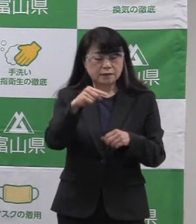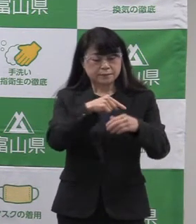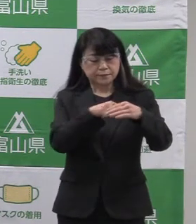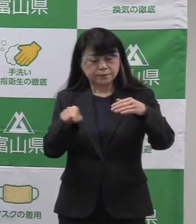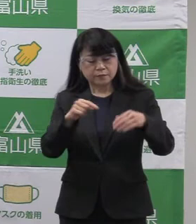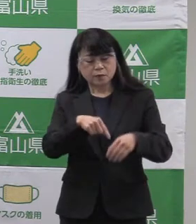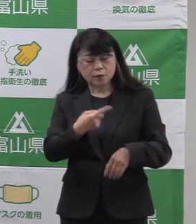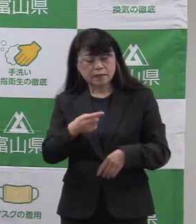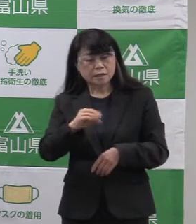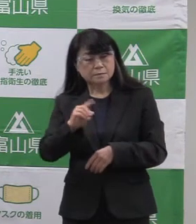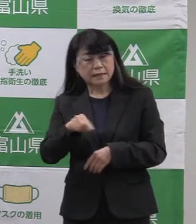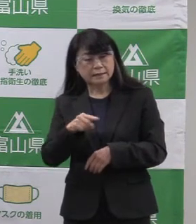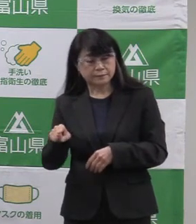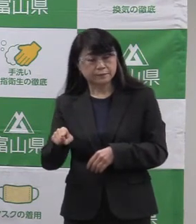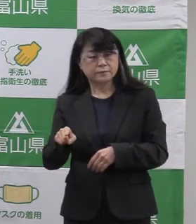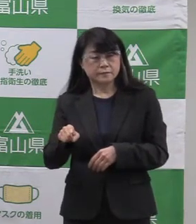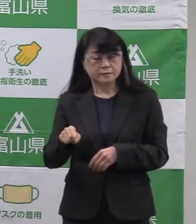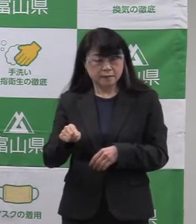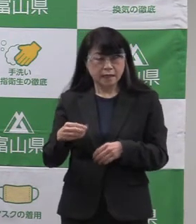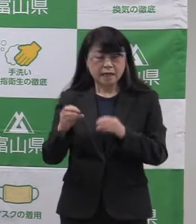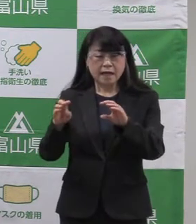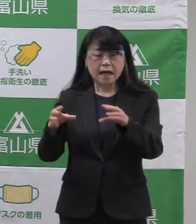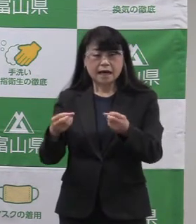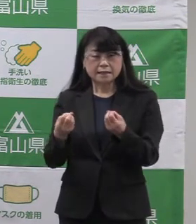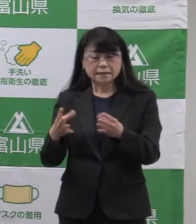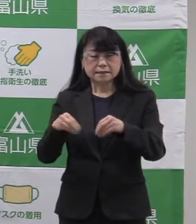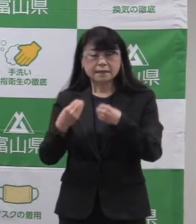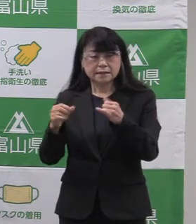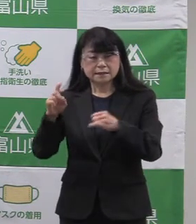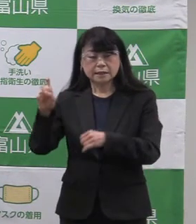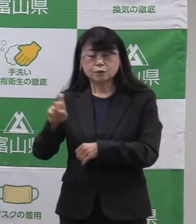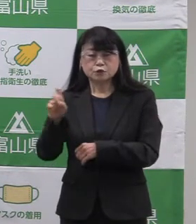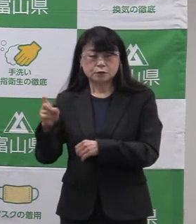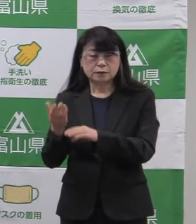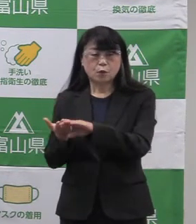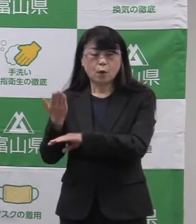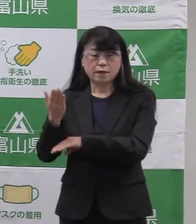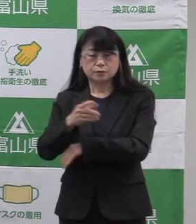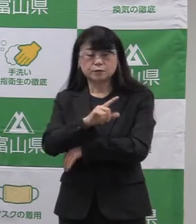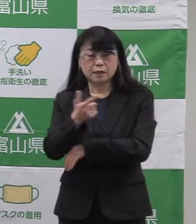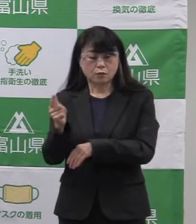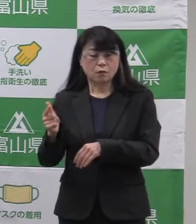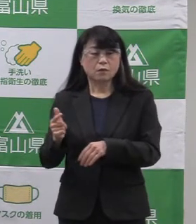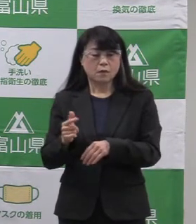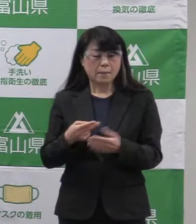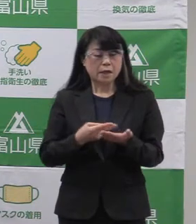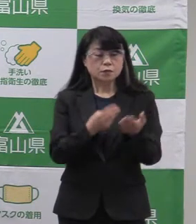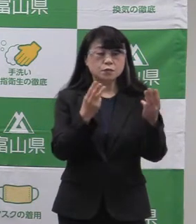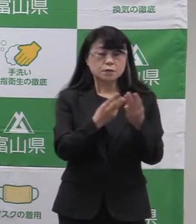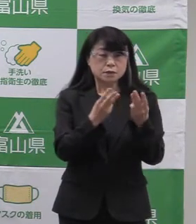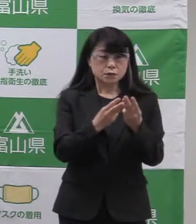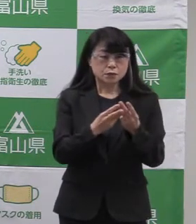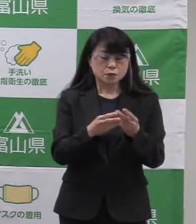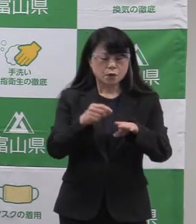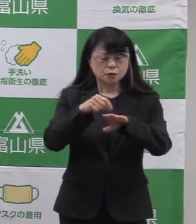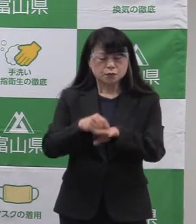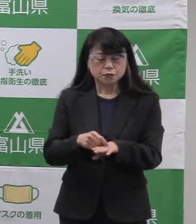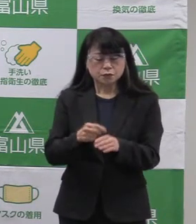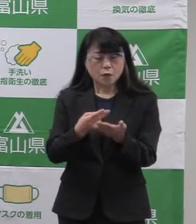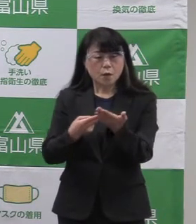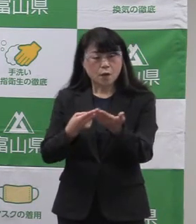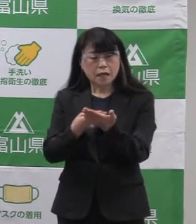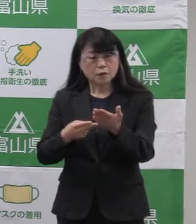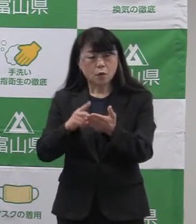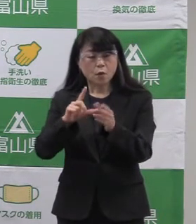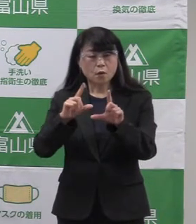不明の新規陽性者数が同じく10人をそれぞれ超えて、かつ、入院者数または重症病床稼働率が一定程度上